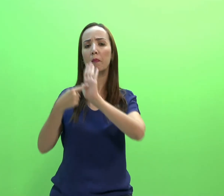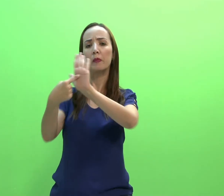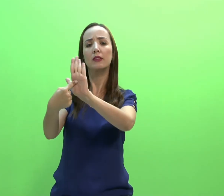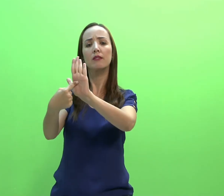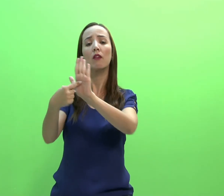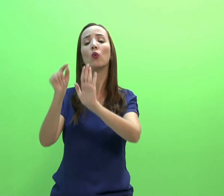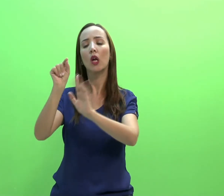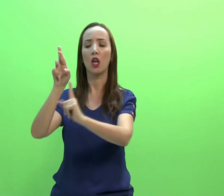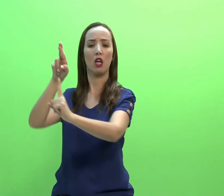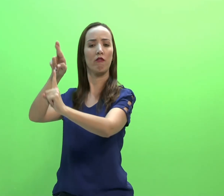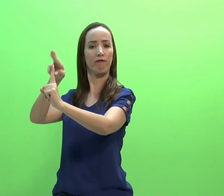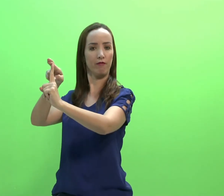Mostraremos agora